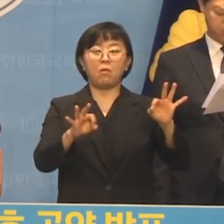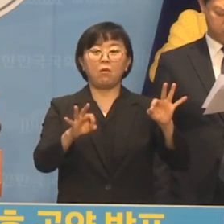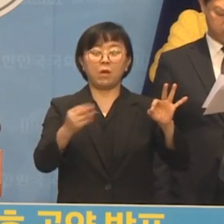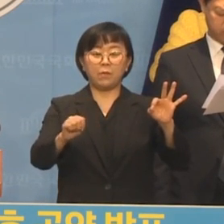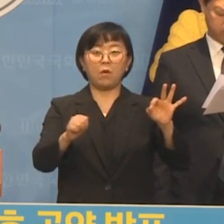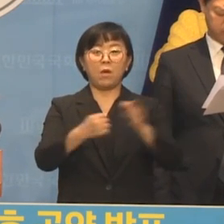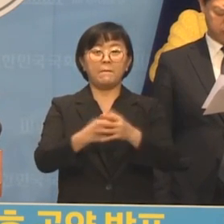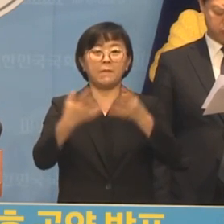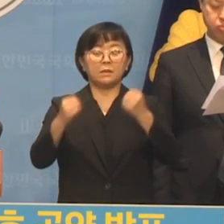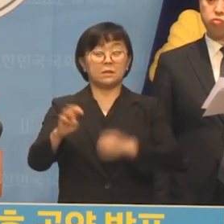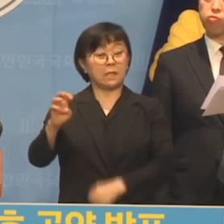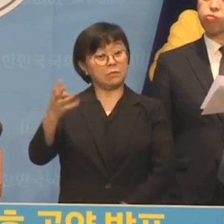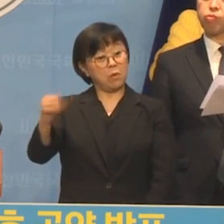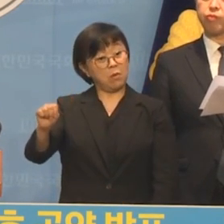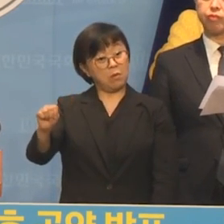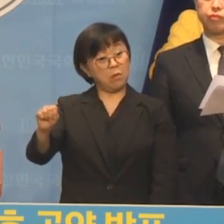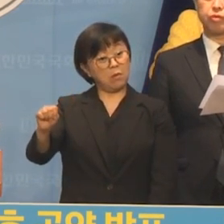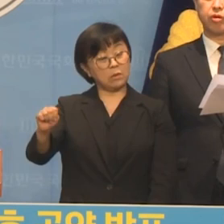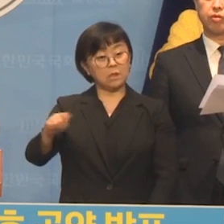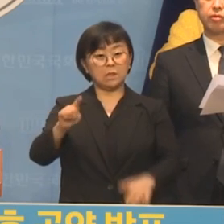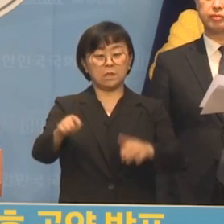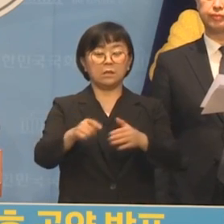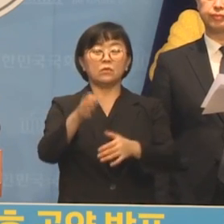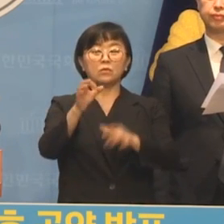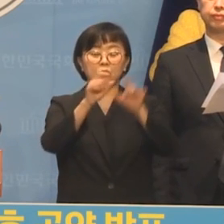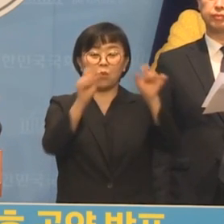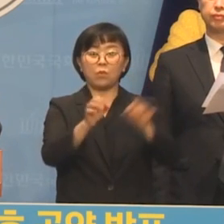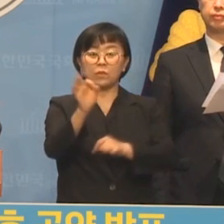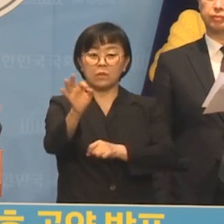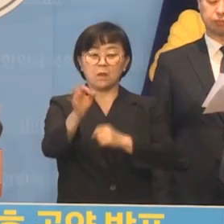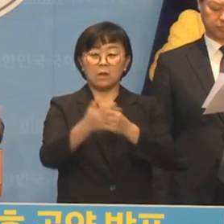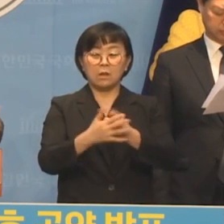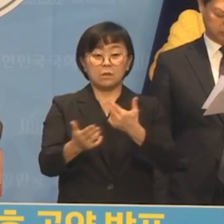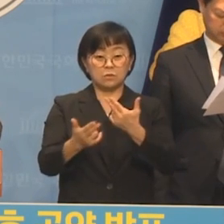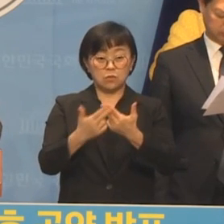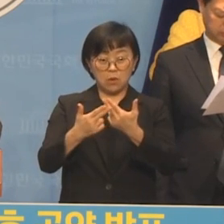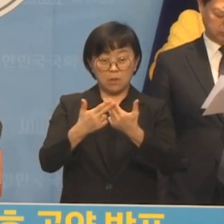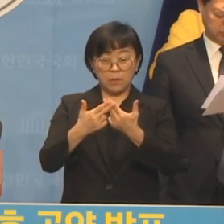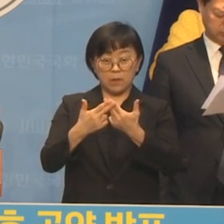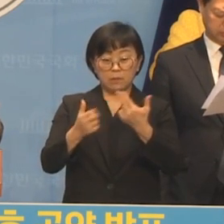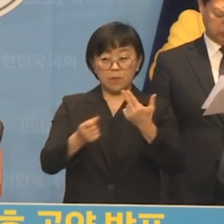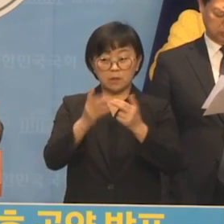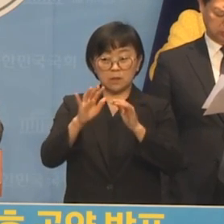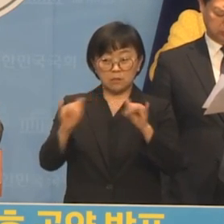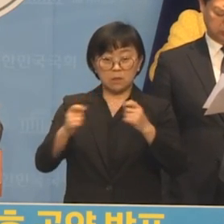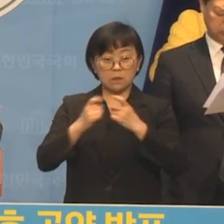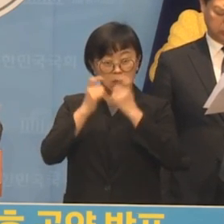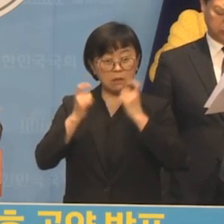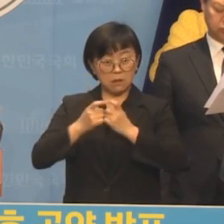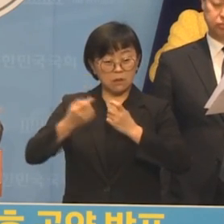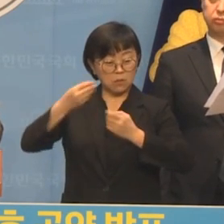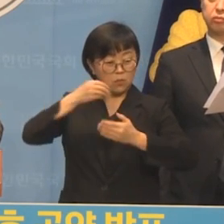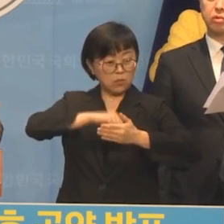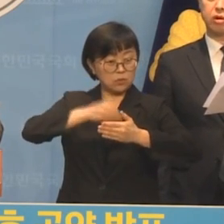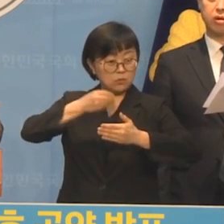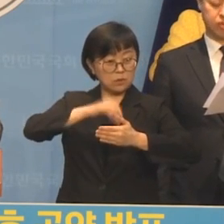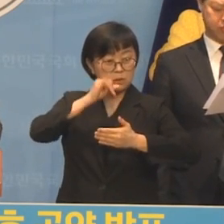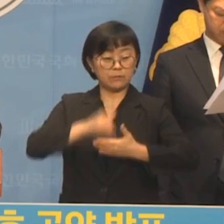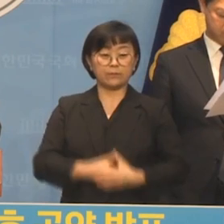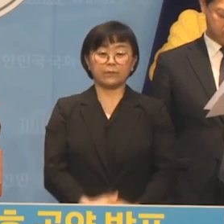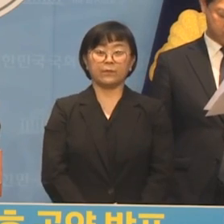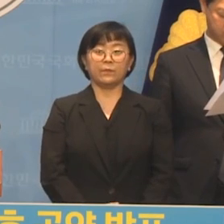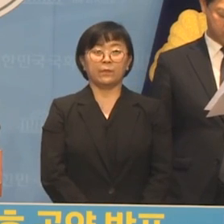많게는 40억 원이 넘는 청산 유보금이 조합의 소수 청산인들의 개인 호주머니로 들어간